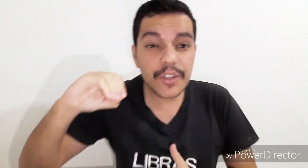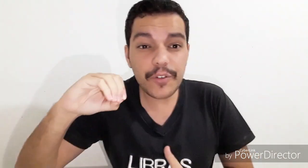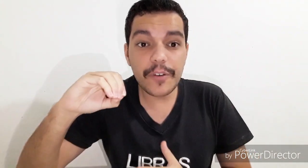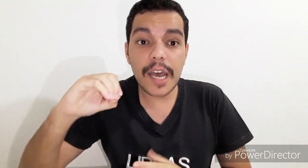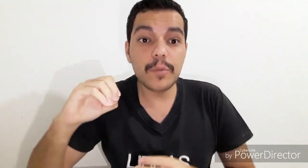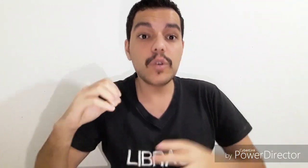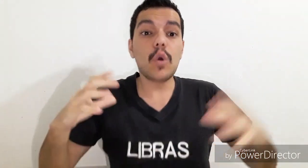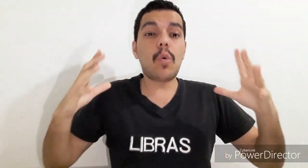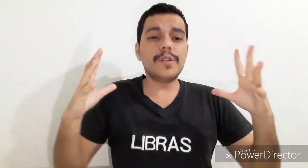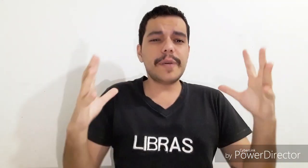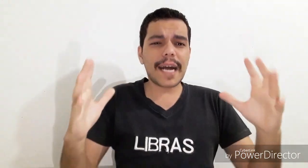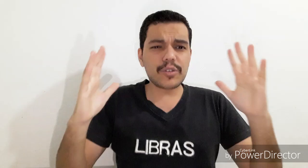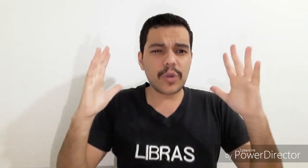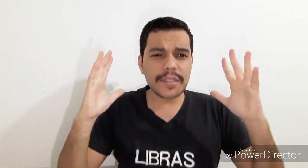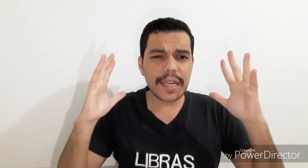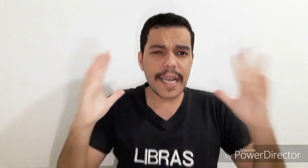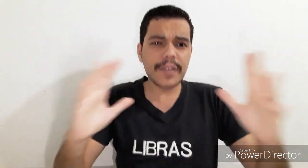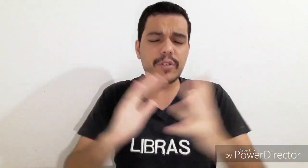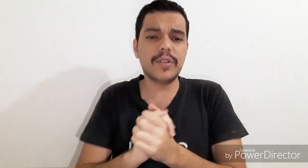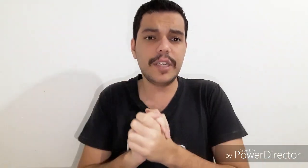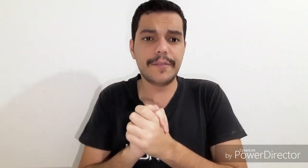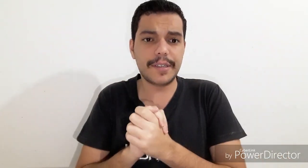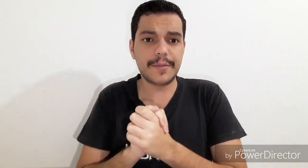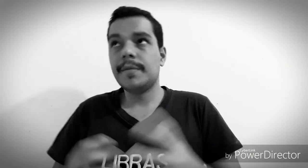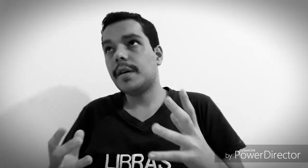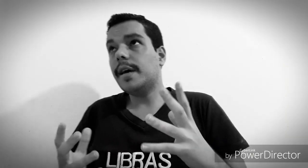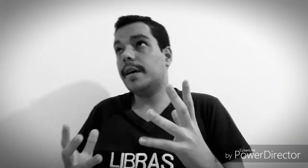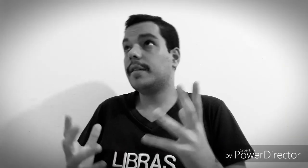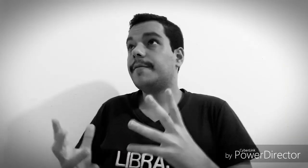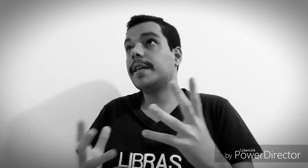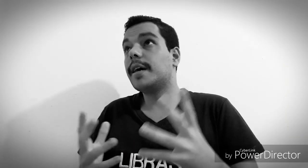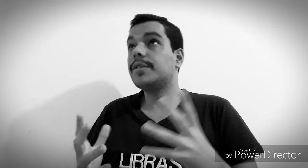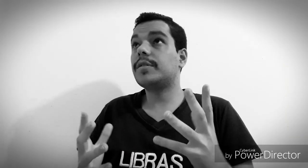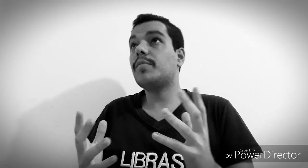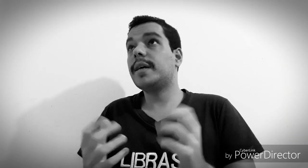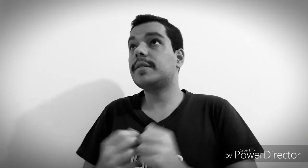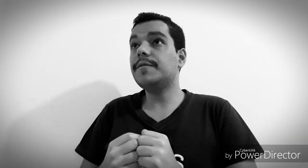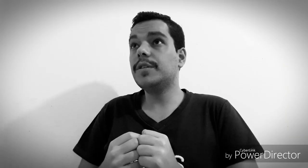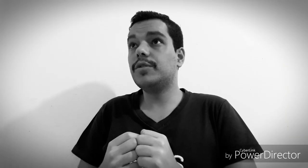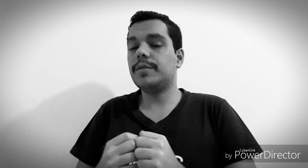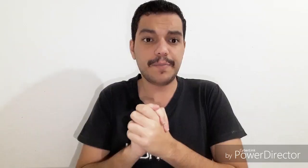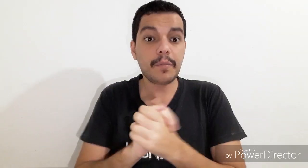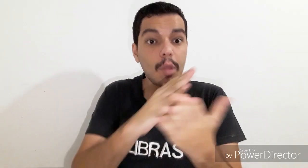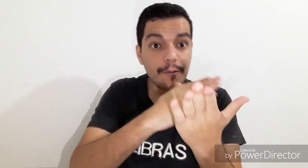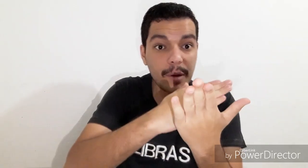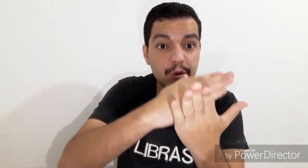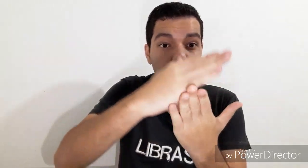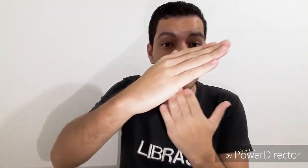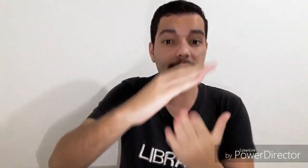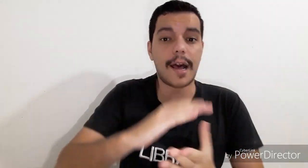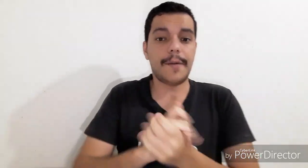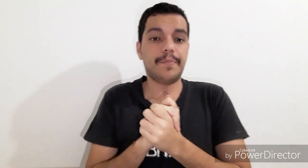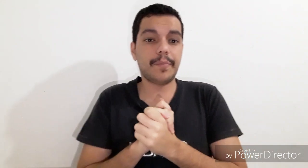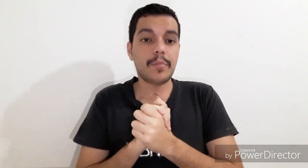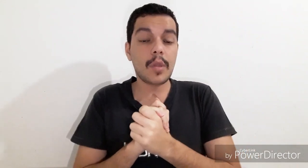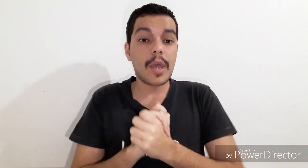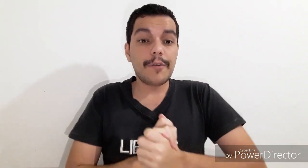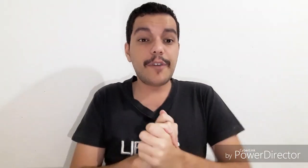20 verbos com explicações exclusivas. Na verdade são mais que 20. Vamos começar.